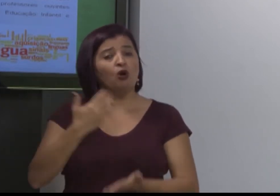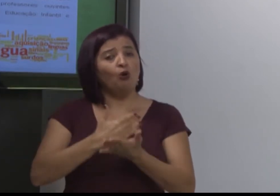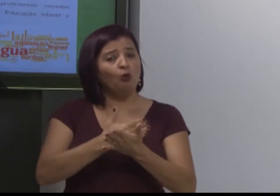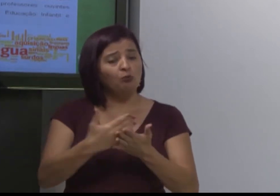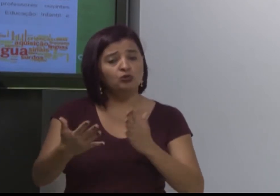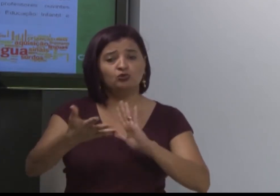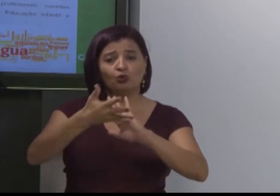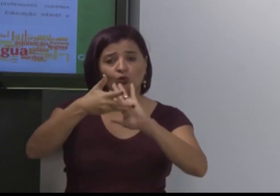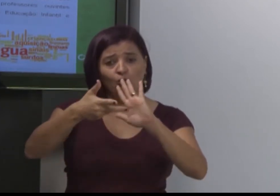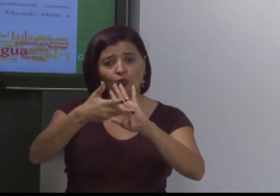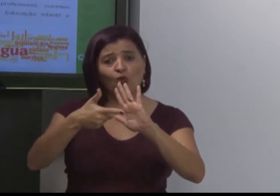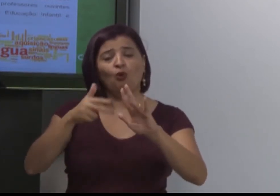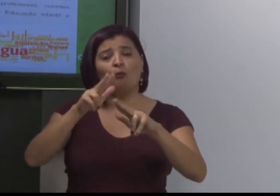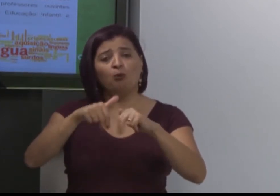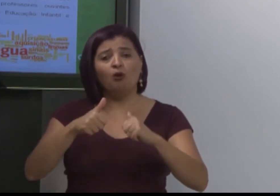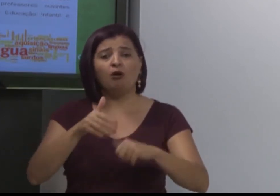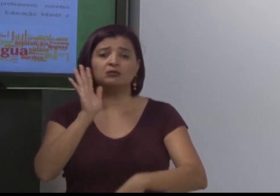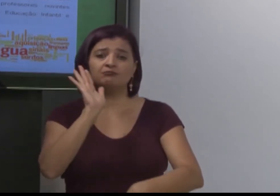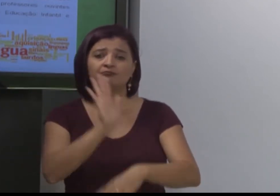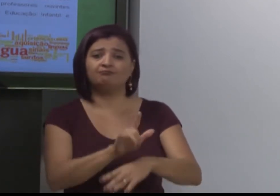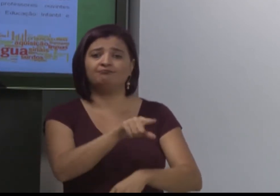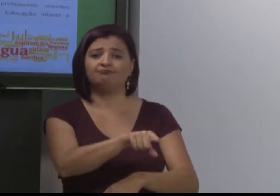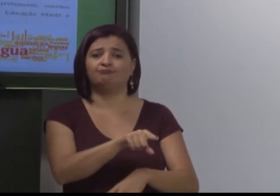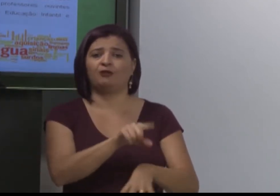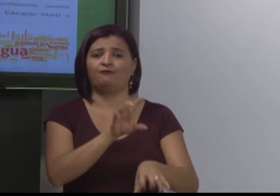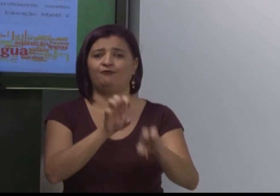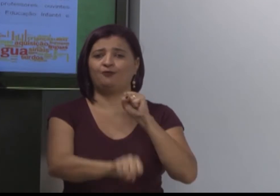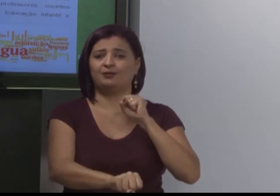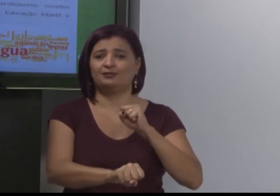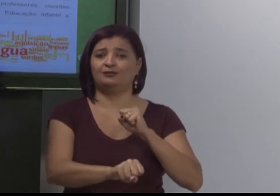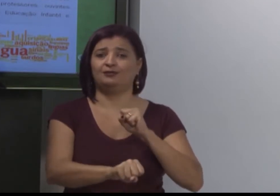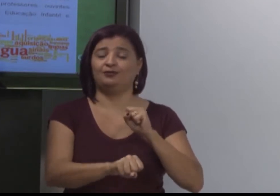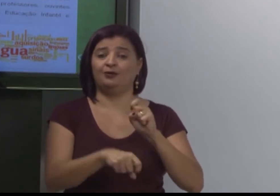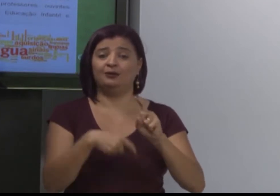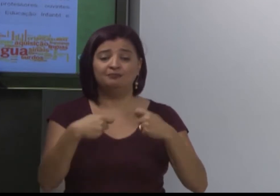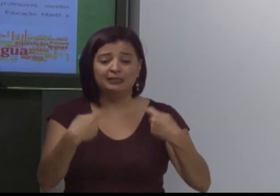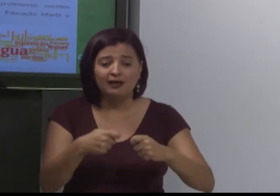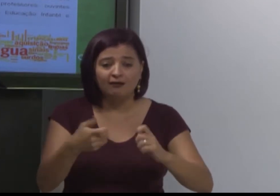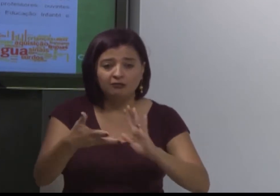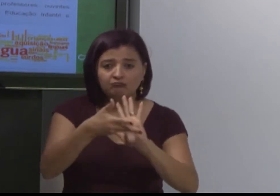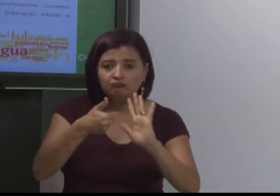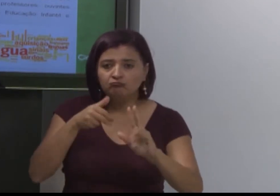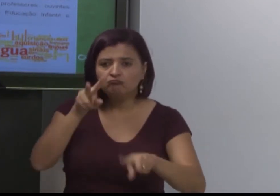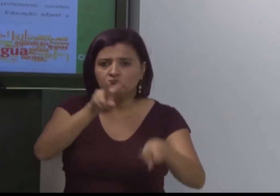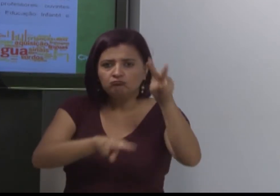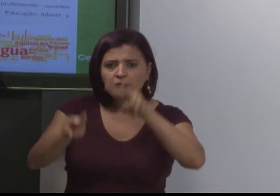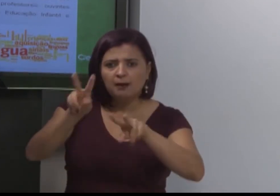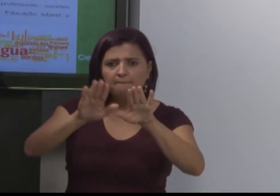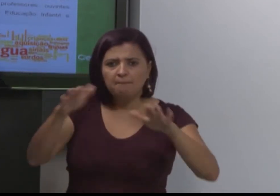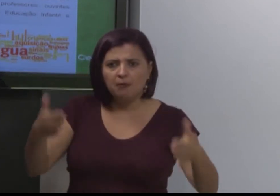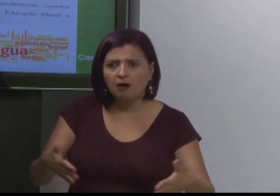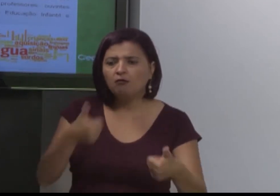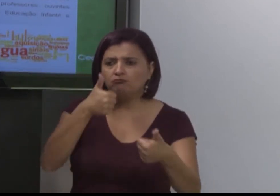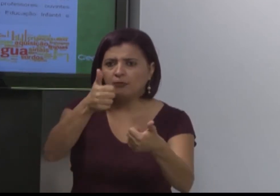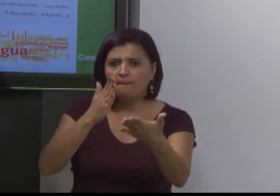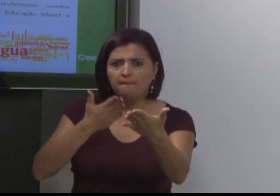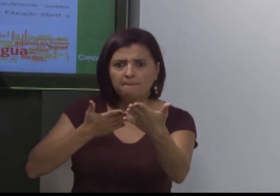Então, quando iniciou o ProLibras, o objetivo era auxiliar na formação de profissionais. Havia uma banca